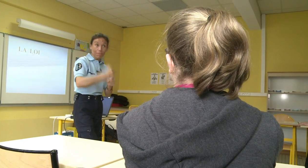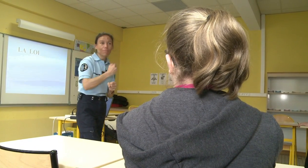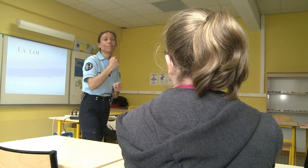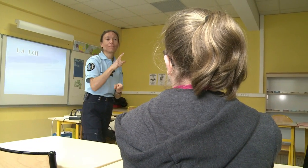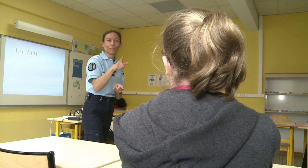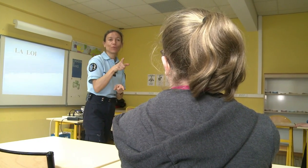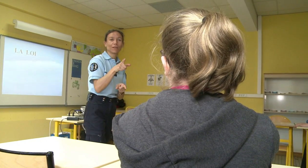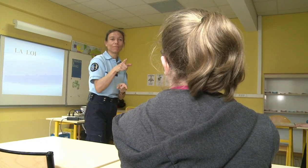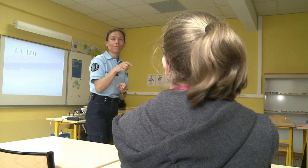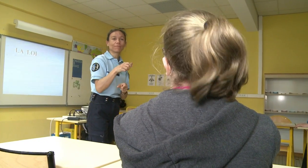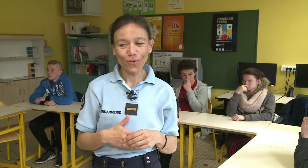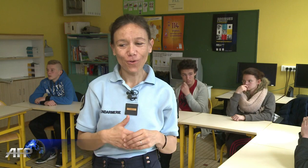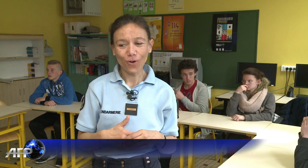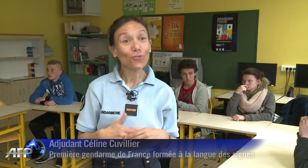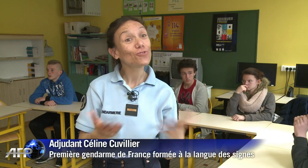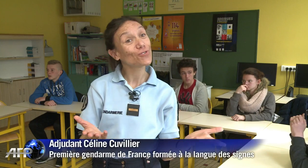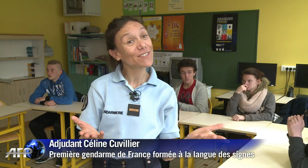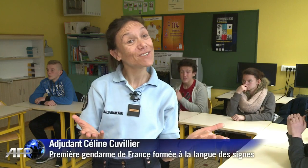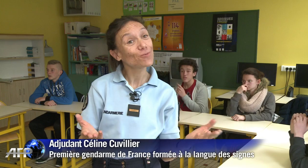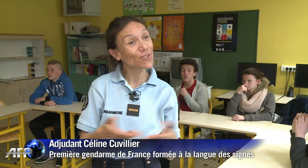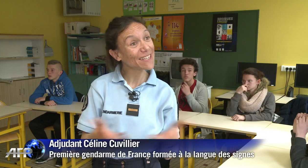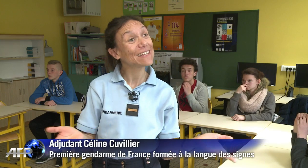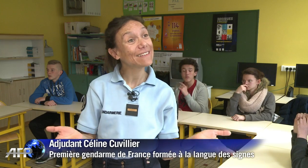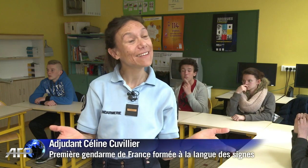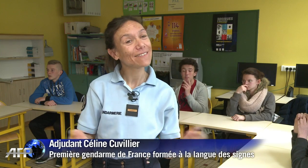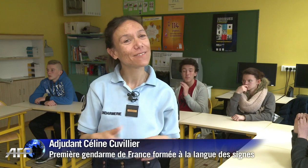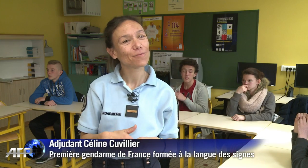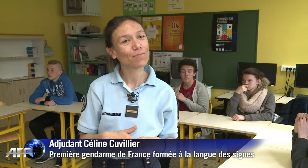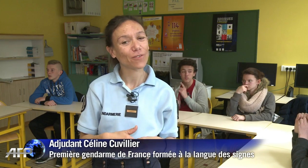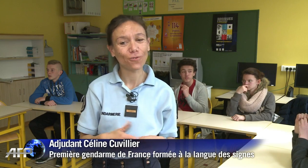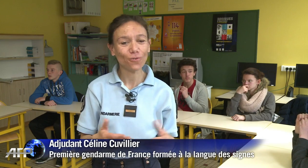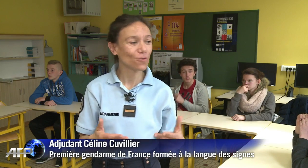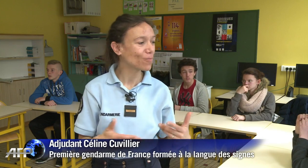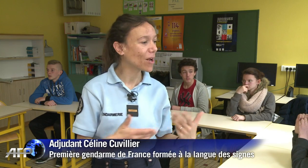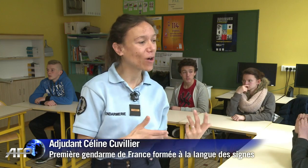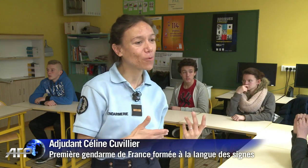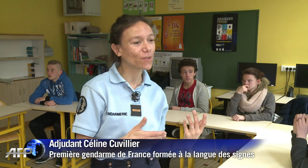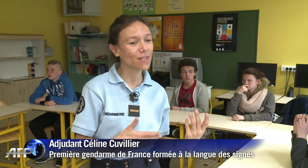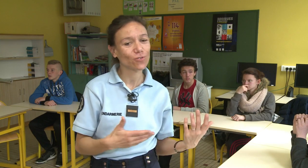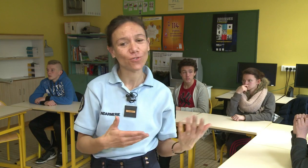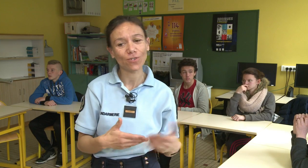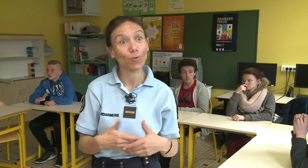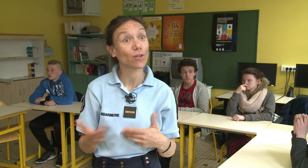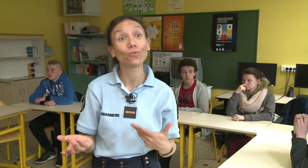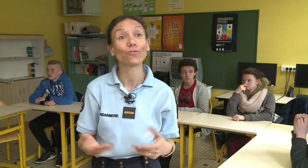vraiment de rendre une justice, en plus une égalité, parce que leur apporter quelque chose qu'on n'apportait qu'aux